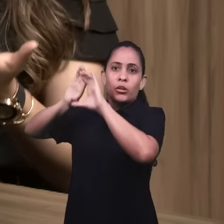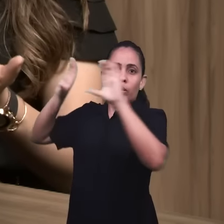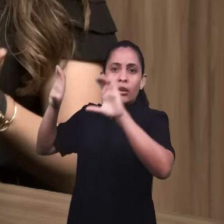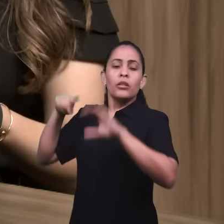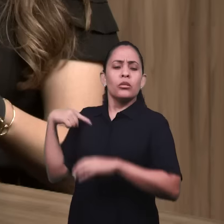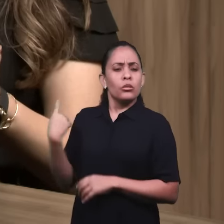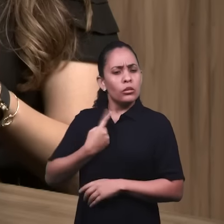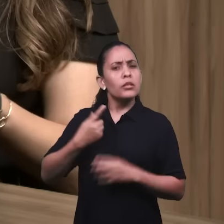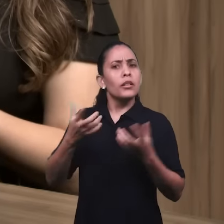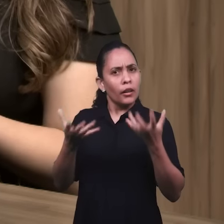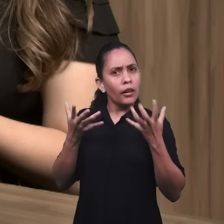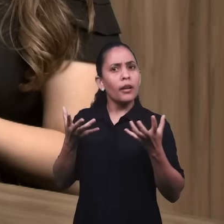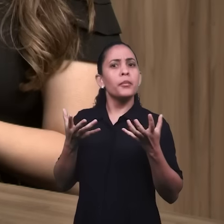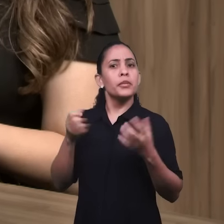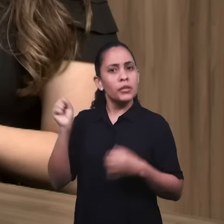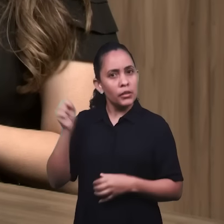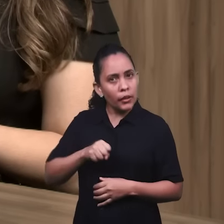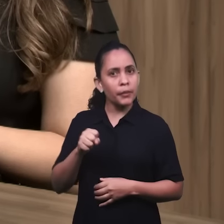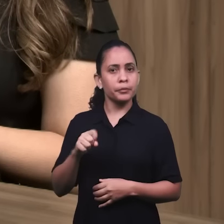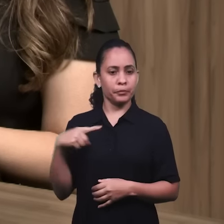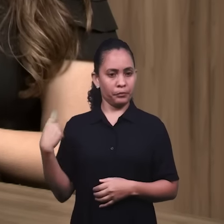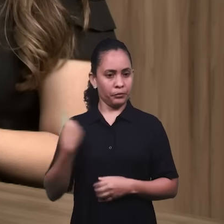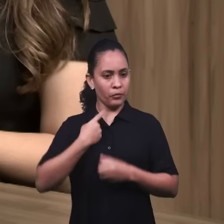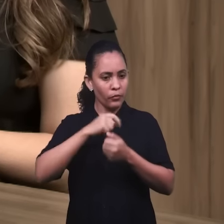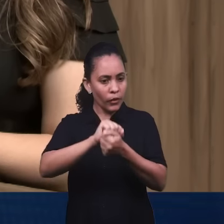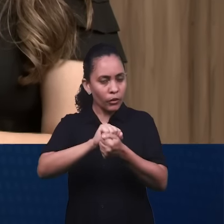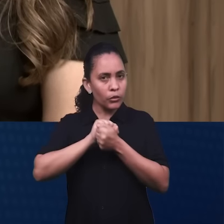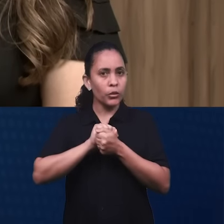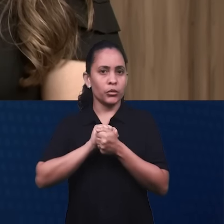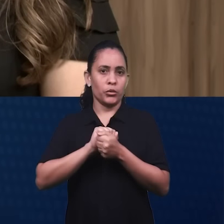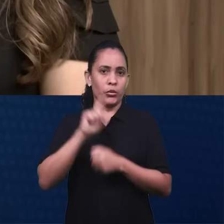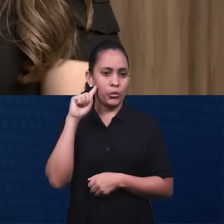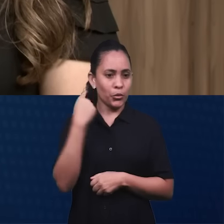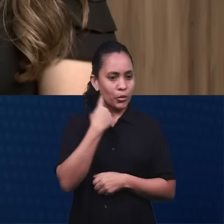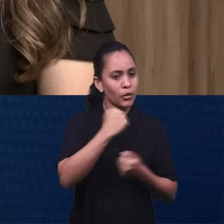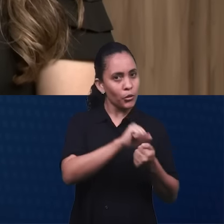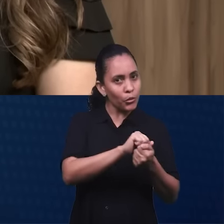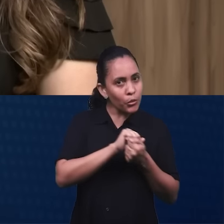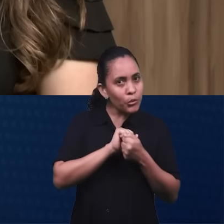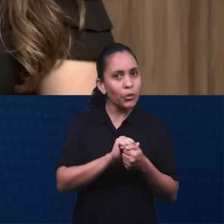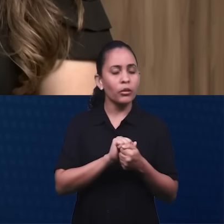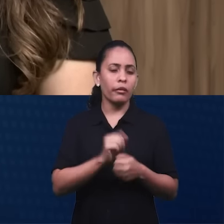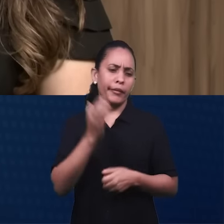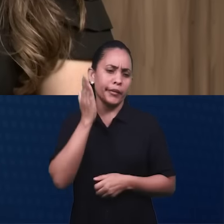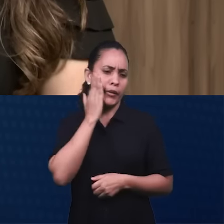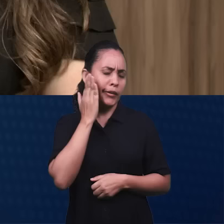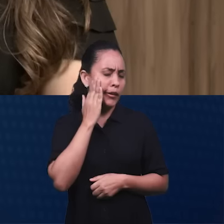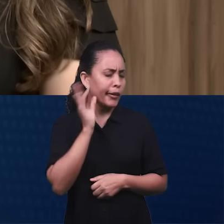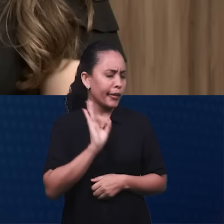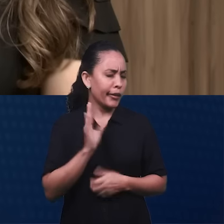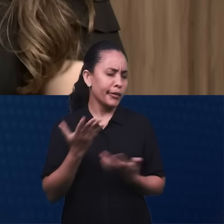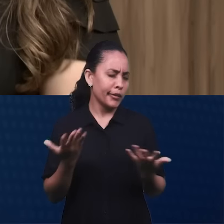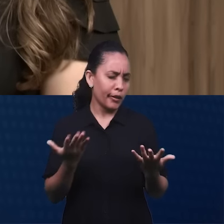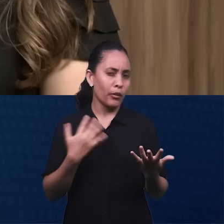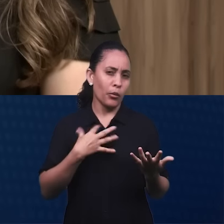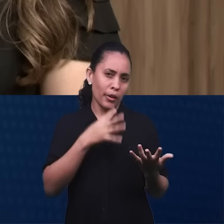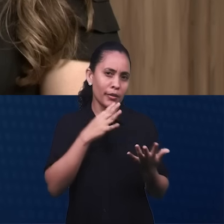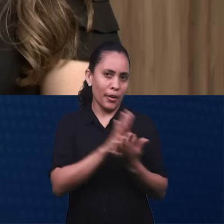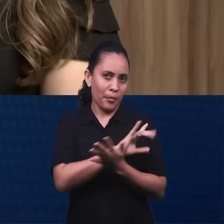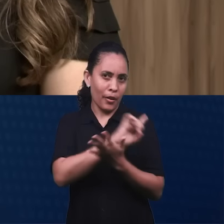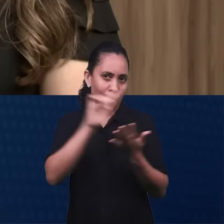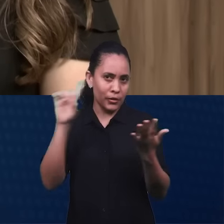nós queremos sim que os nossos irmãos surdos estejam conosco, né? Que não seja por falta de entender e conhecer a palavra